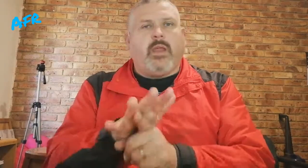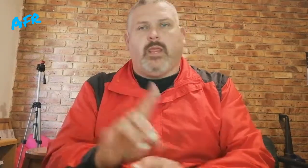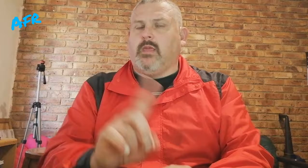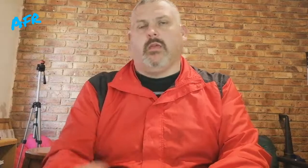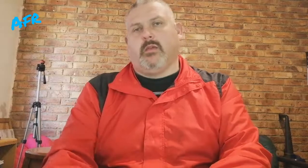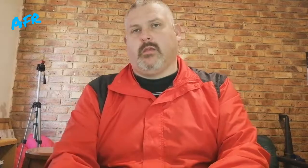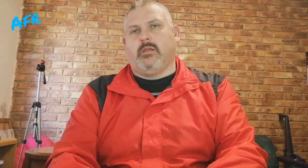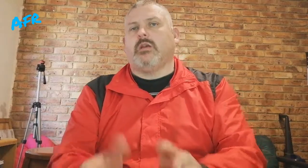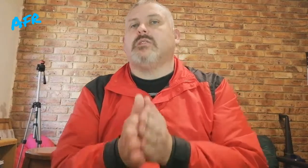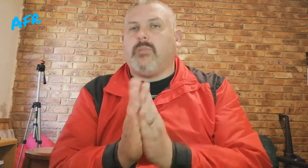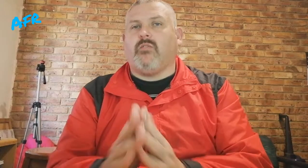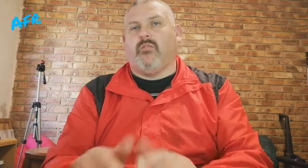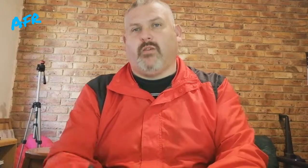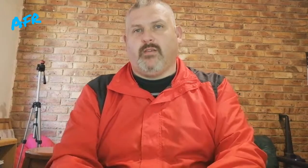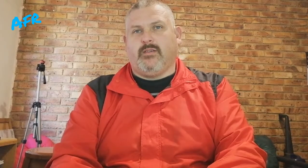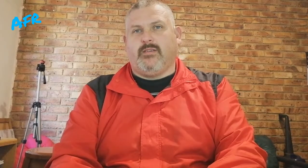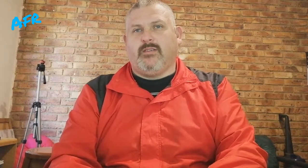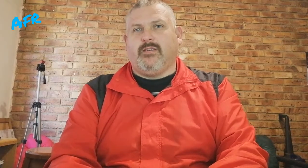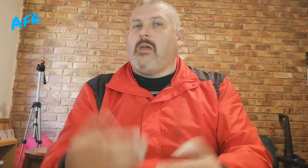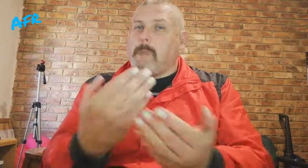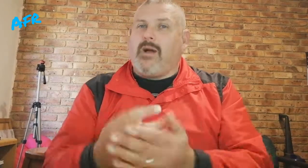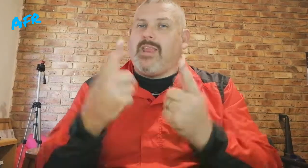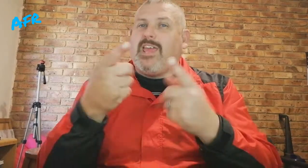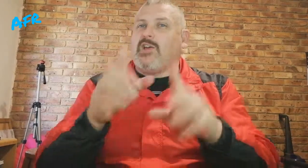dwing nie. Asseblief, mag die Heer jou